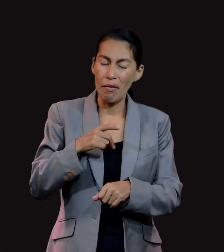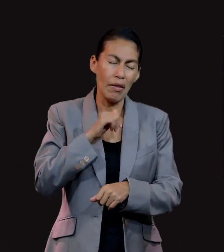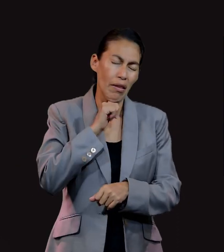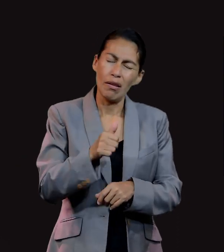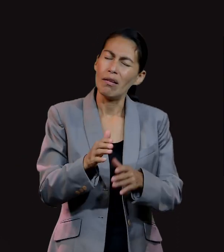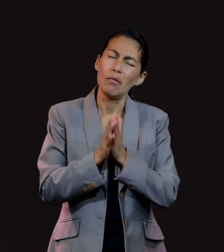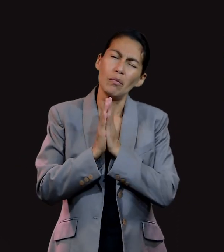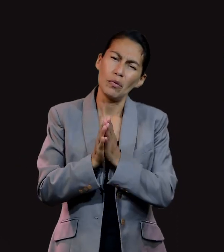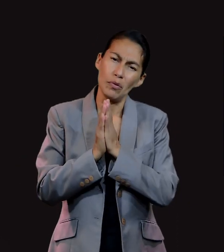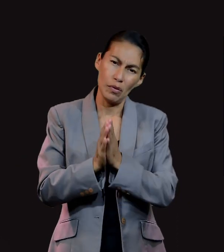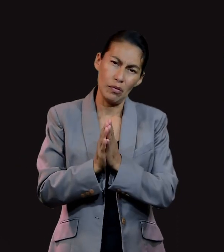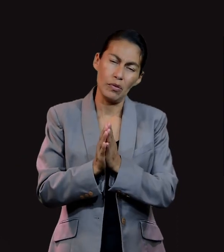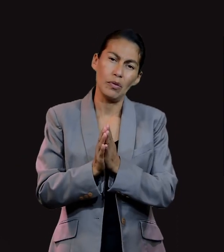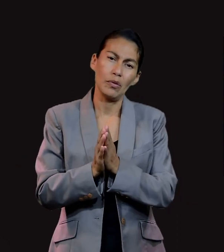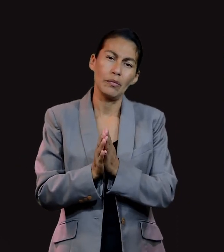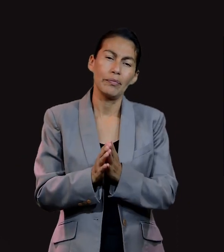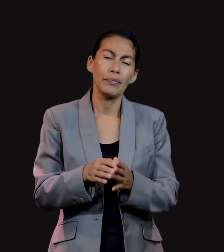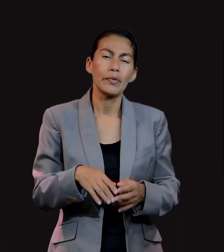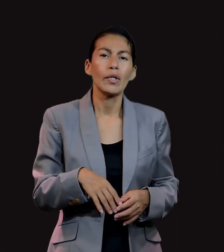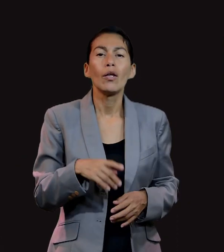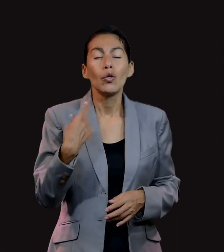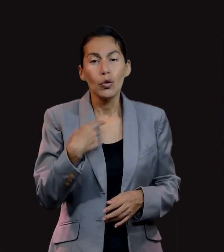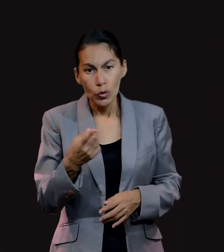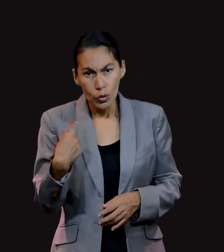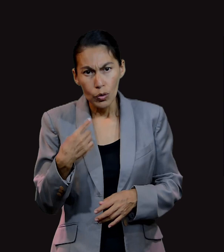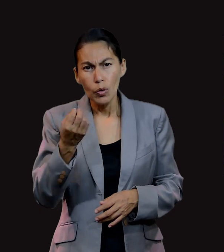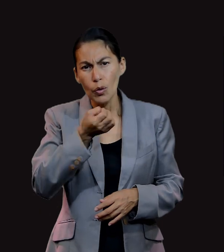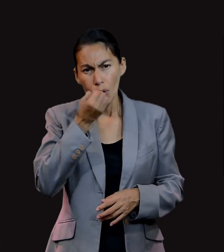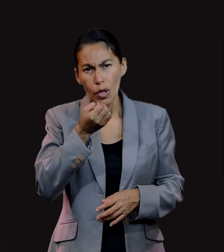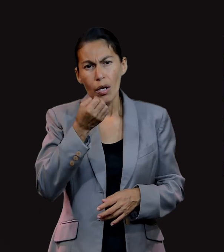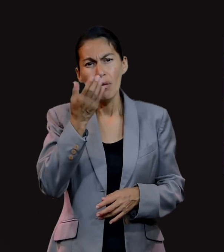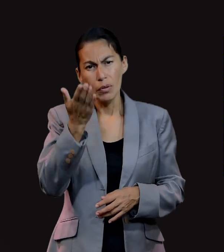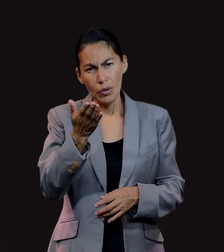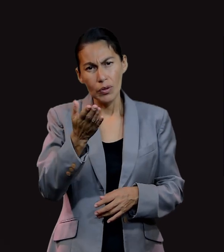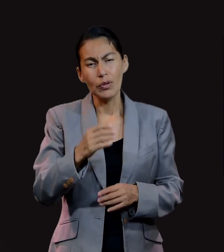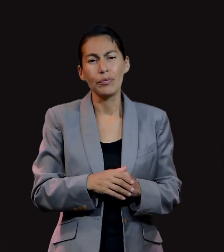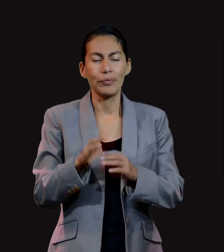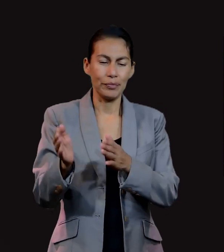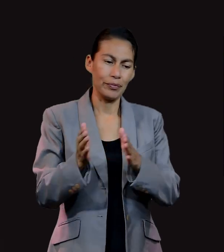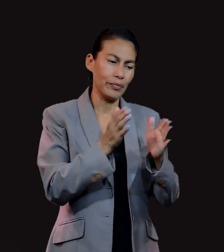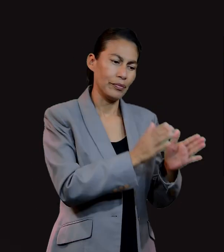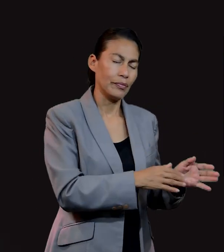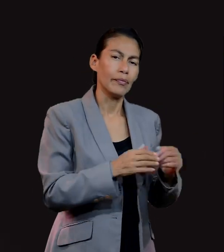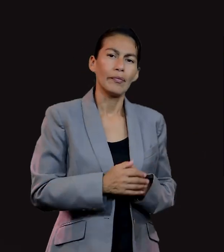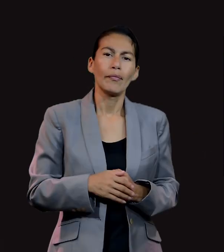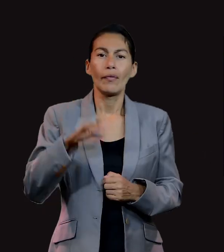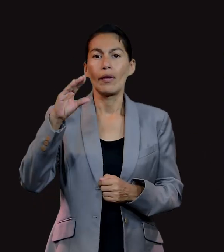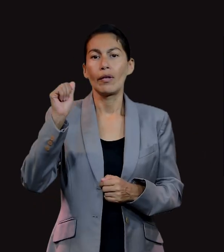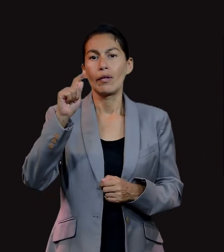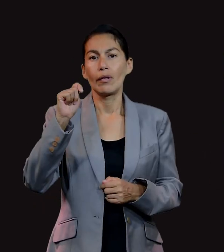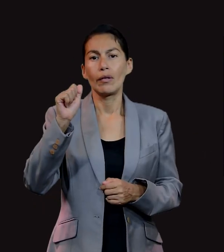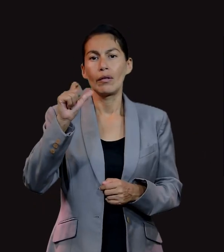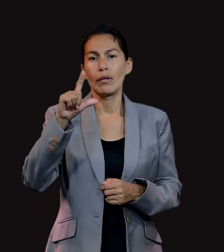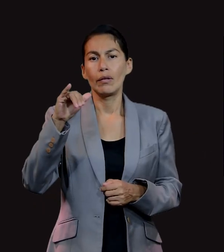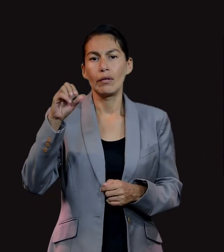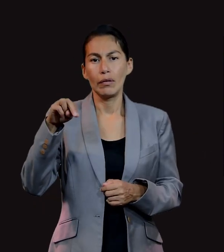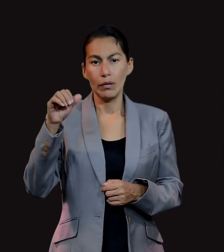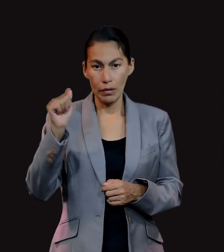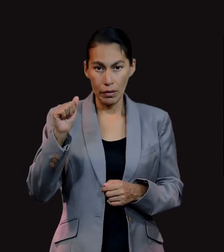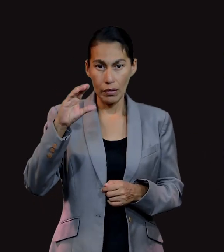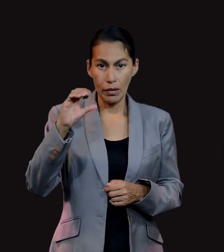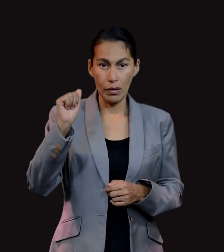templo Estaremos orando por esta petición Ángela Catalina Cárdenas Nazario